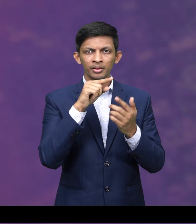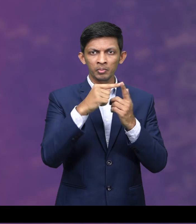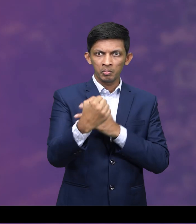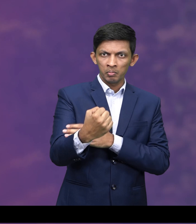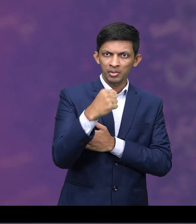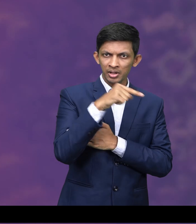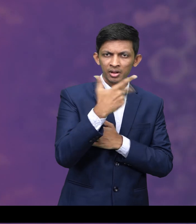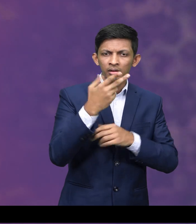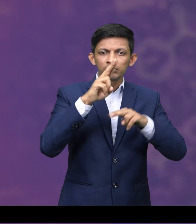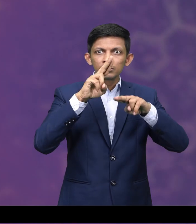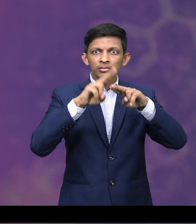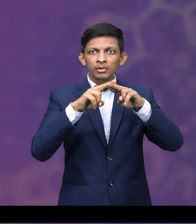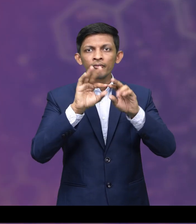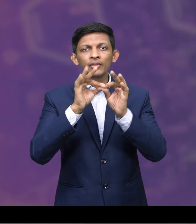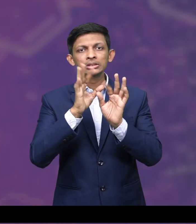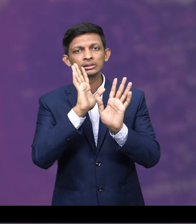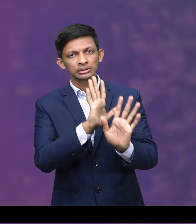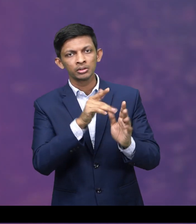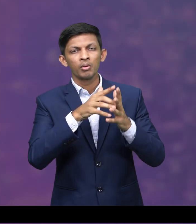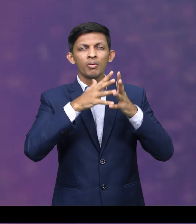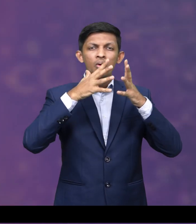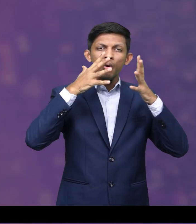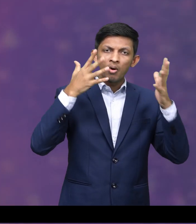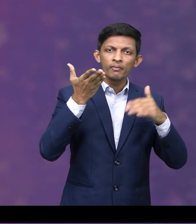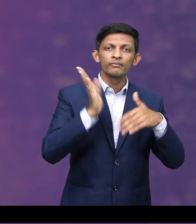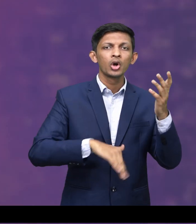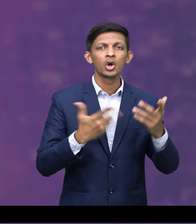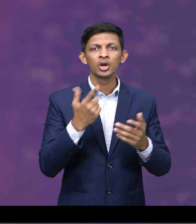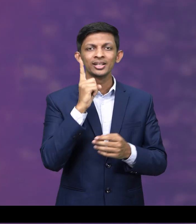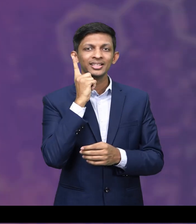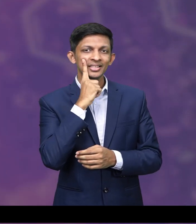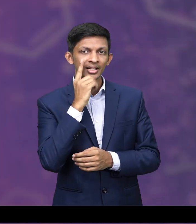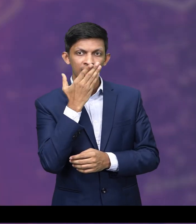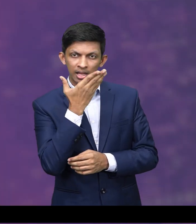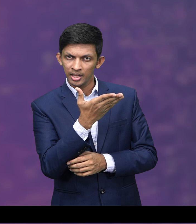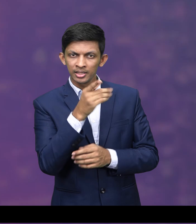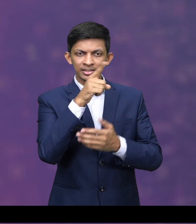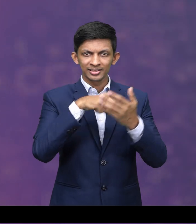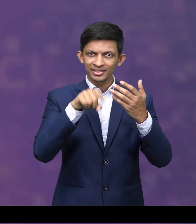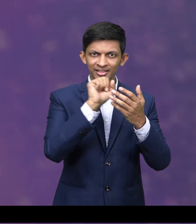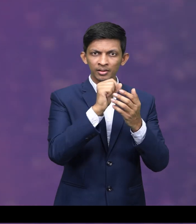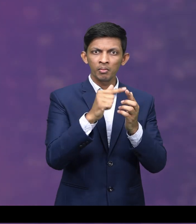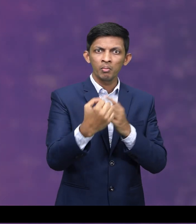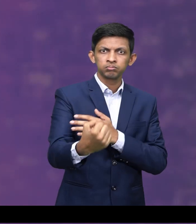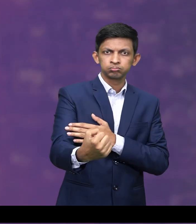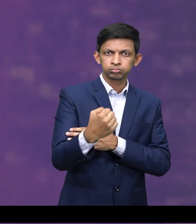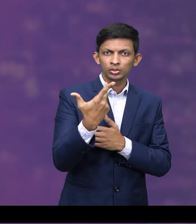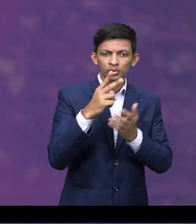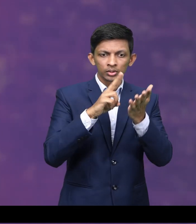F యొక్క అయనీకరణ శక్తి ఎక్కువ మరియు Na యొక్క అయనీకరణ శక్తి Cs